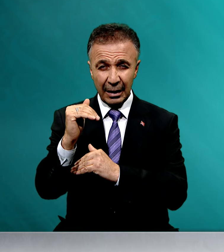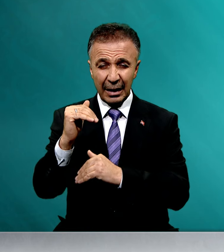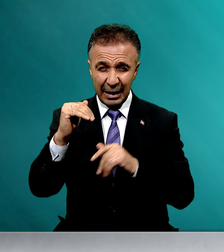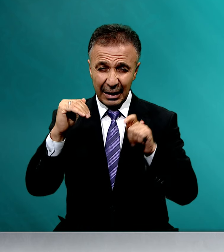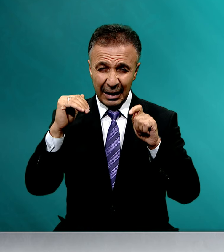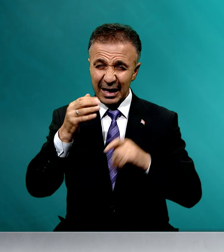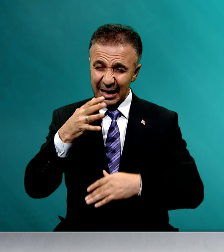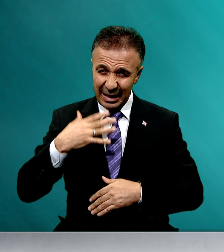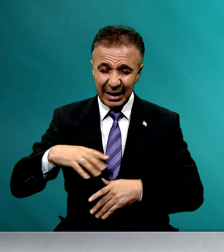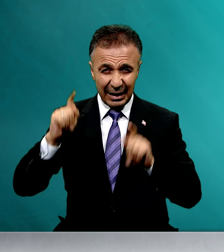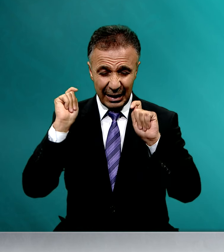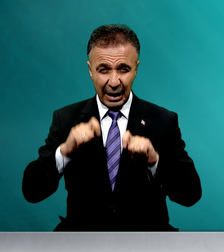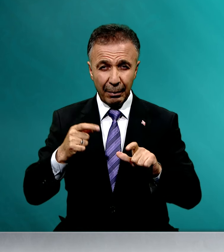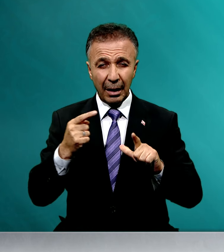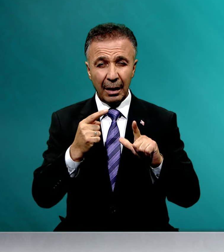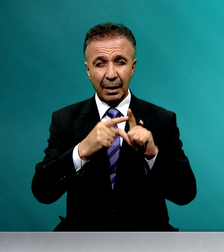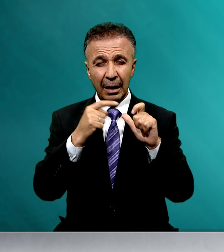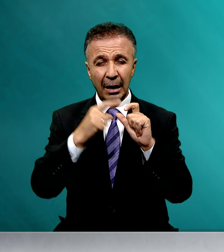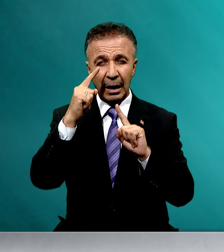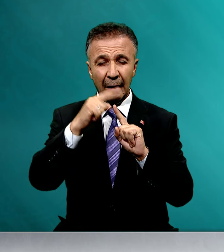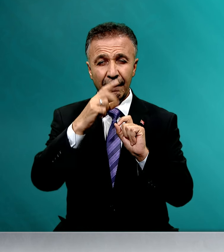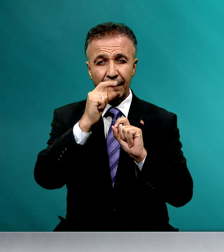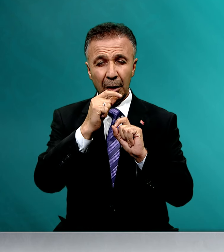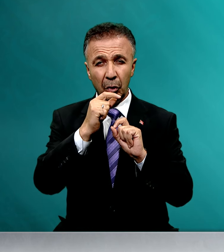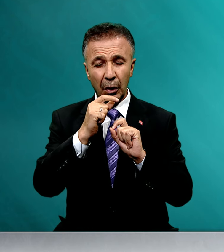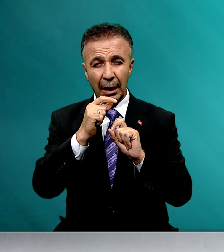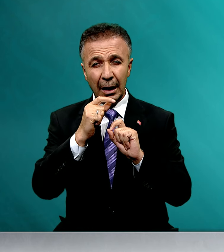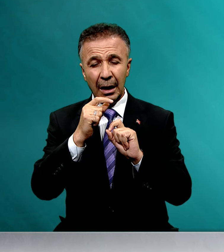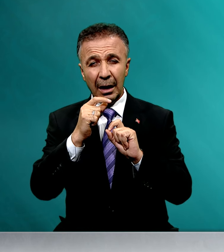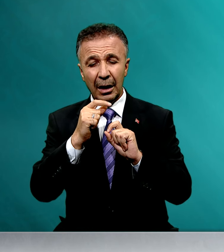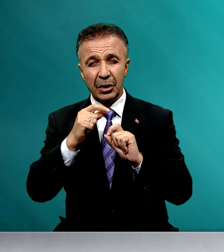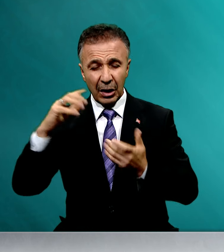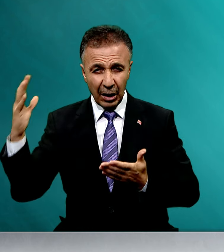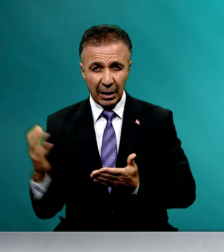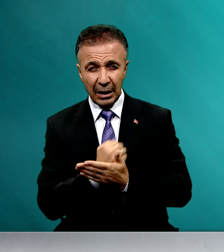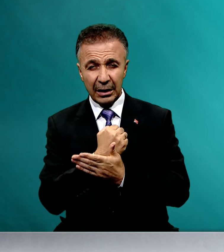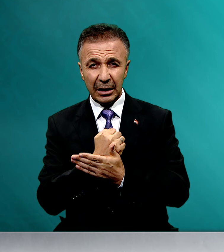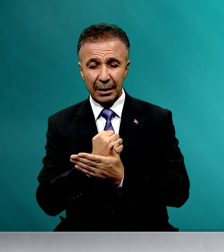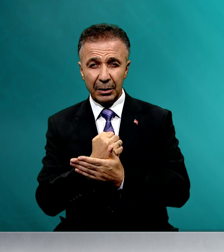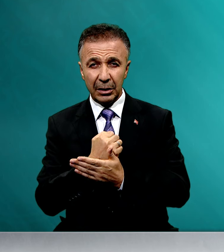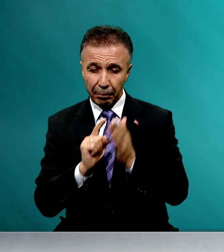karşı elde ettiğimiz destansı zaferimizin 8. yıl dönümü.